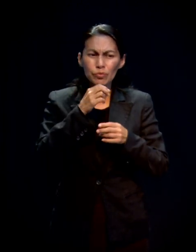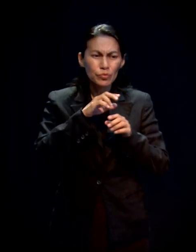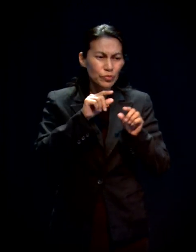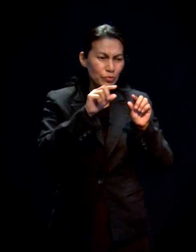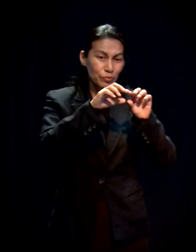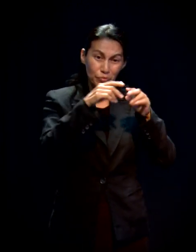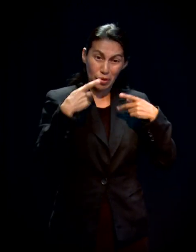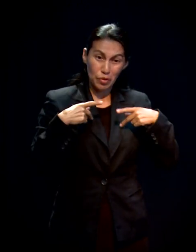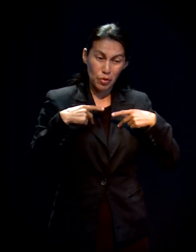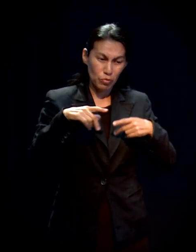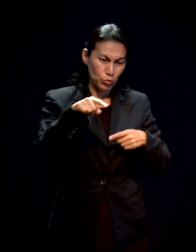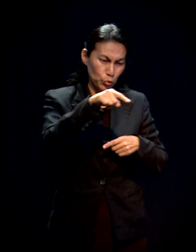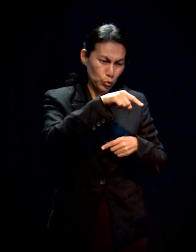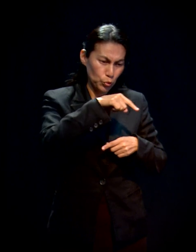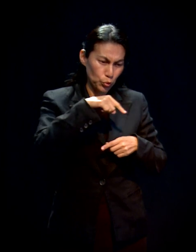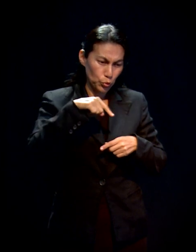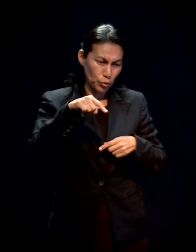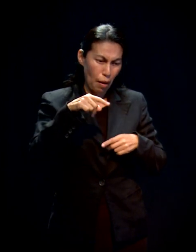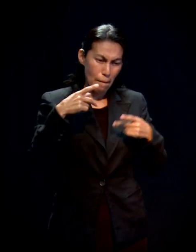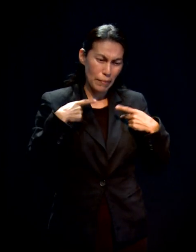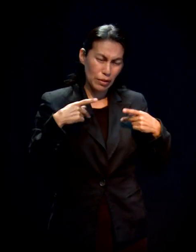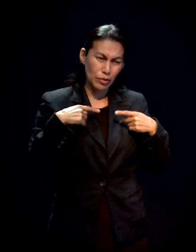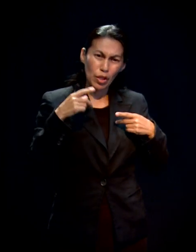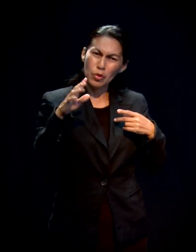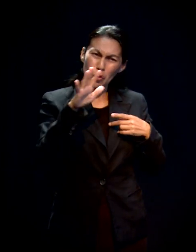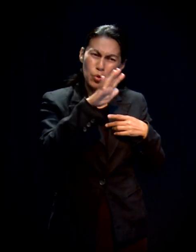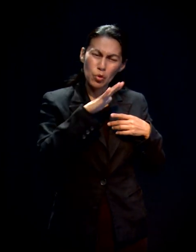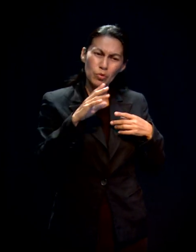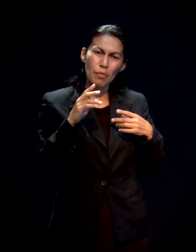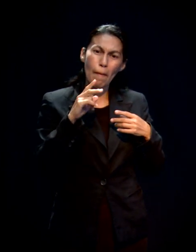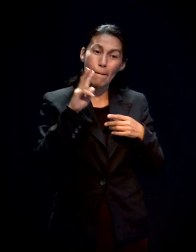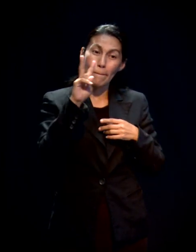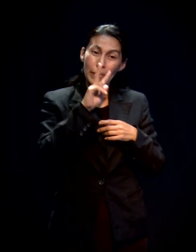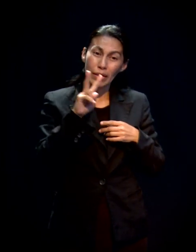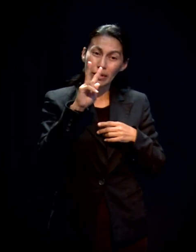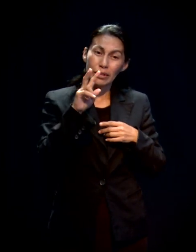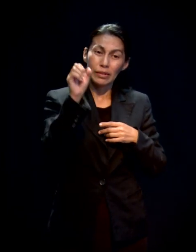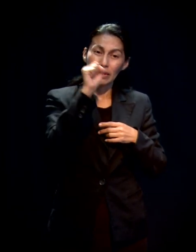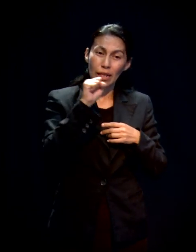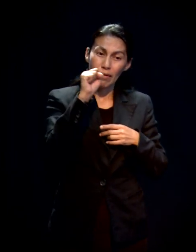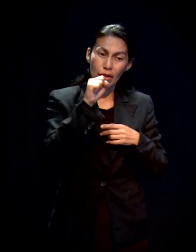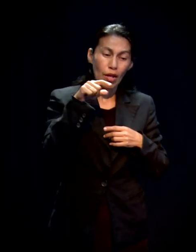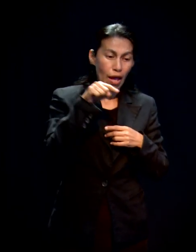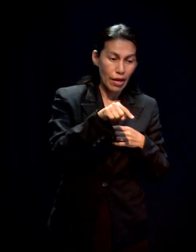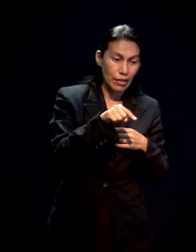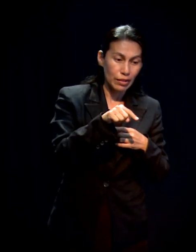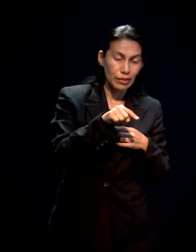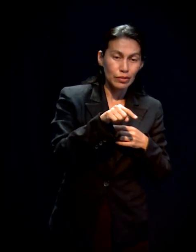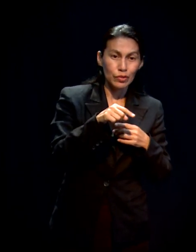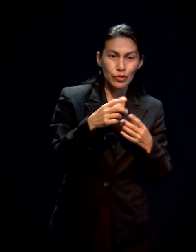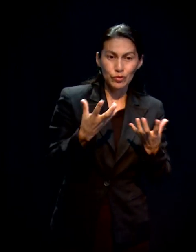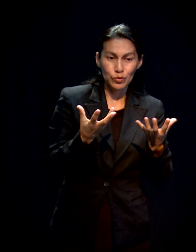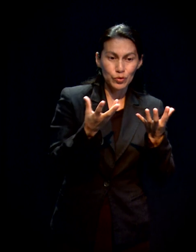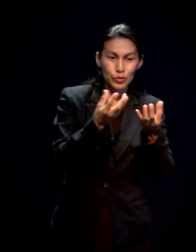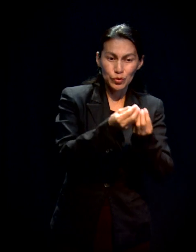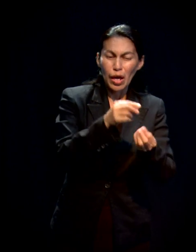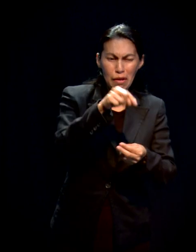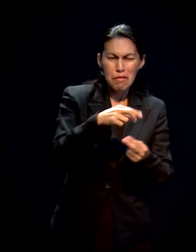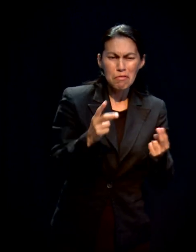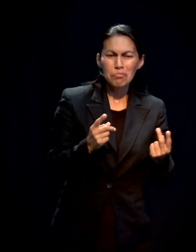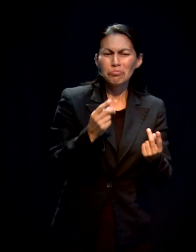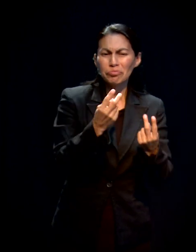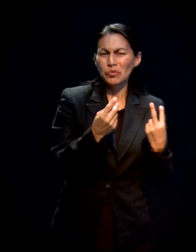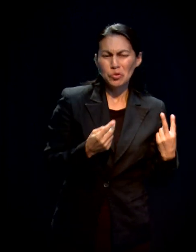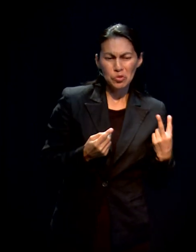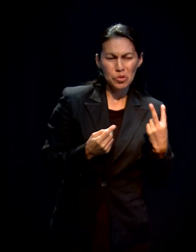él y yo nos juntábamos nos juntamos los viernes y sábados para recibir sábado y para